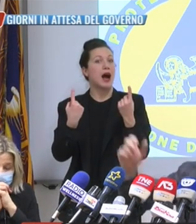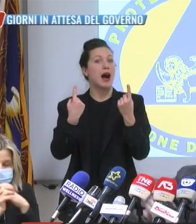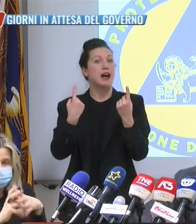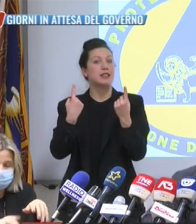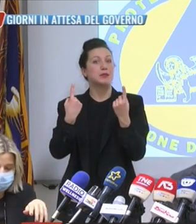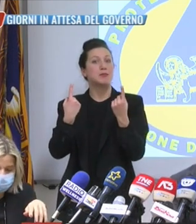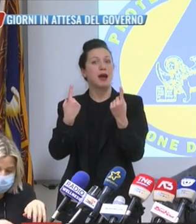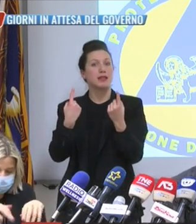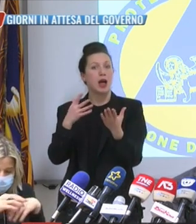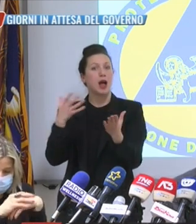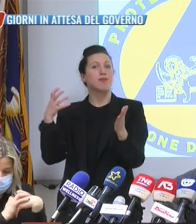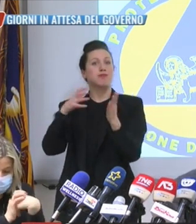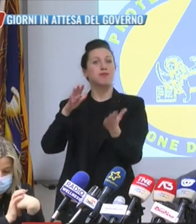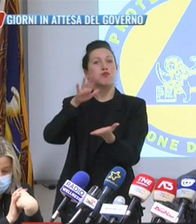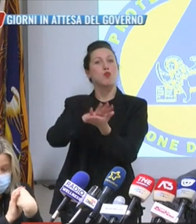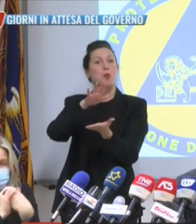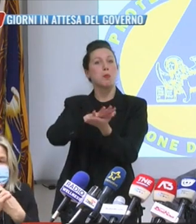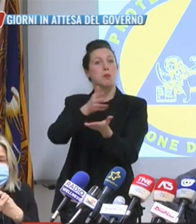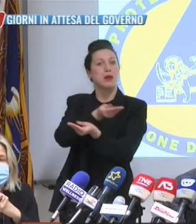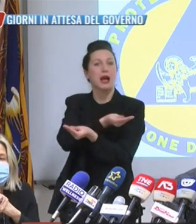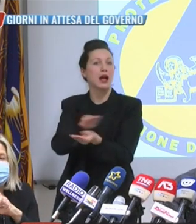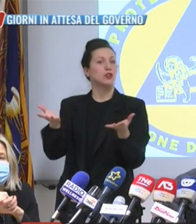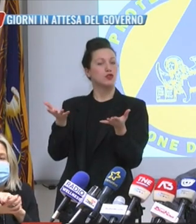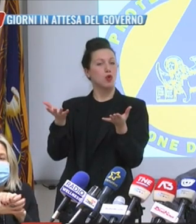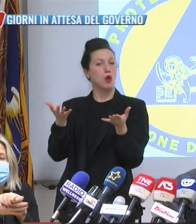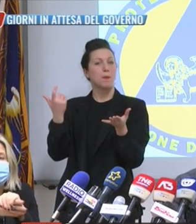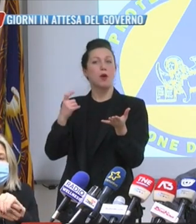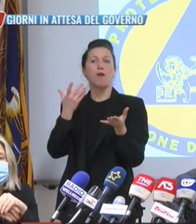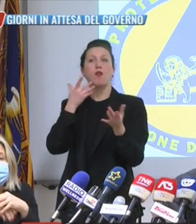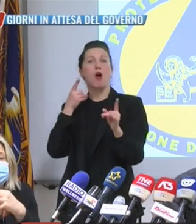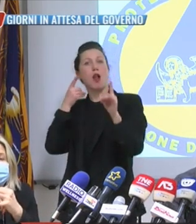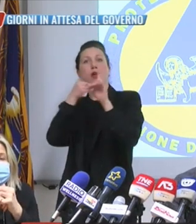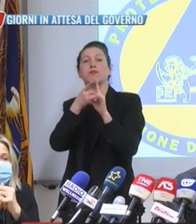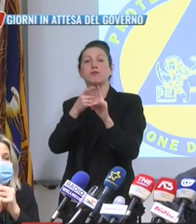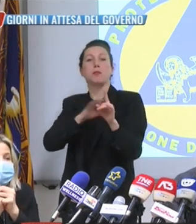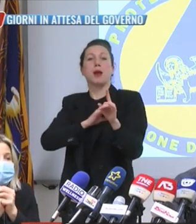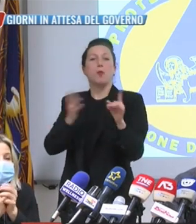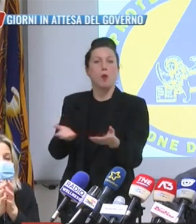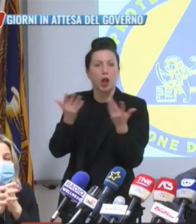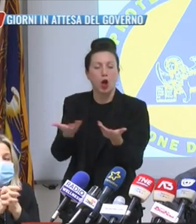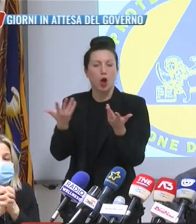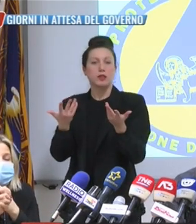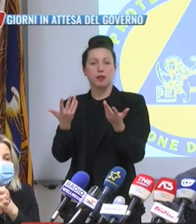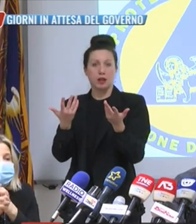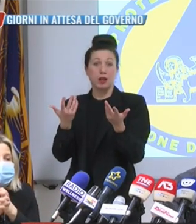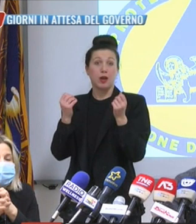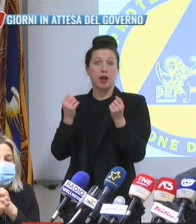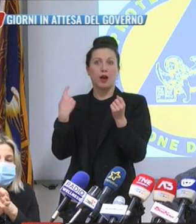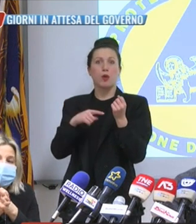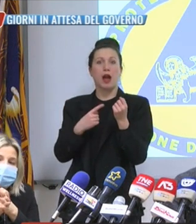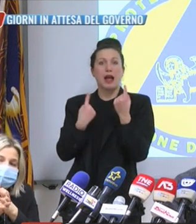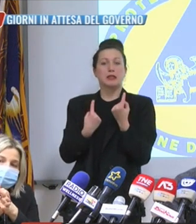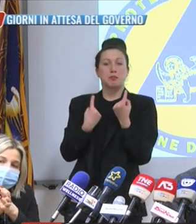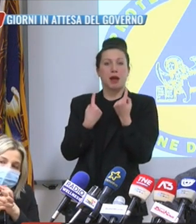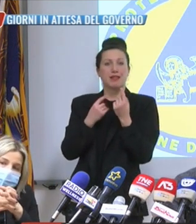deve diventare premio Nobel o ha passato altri titoli, e quindi non carica nel database. Potrebbe essere anche questo. E per quanto riguarda